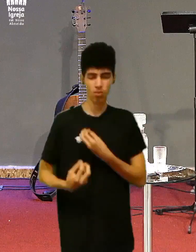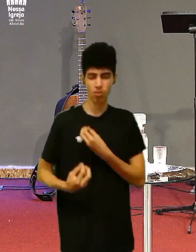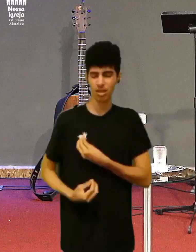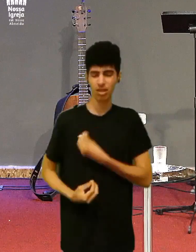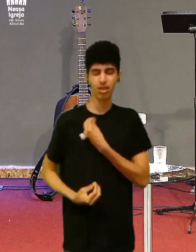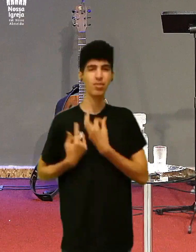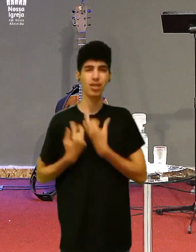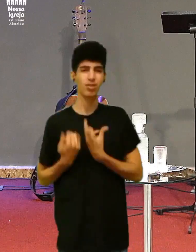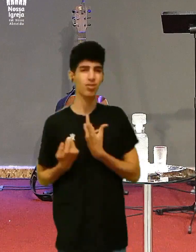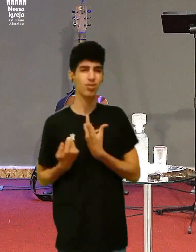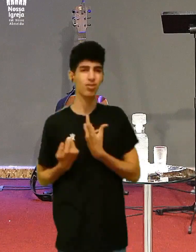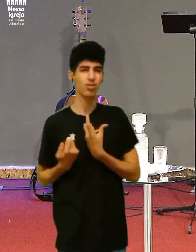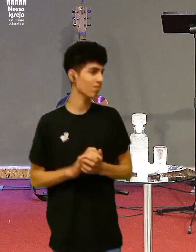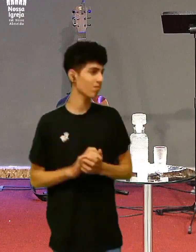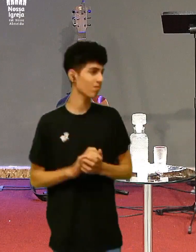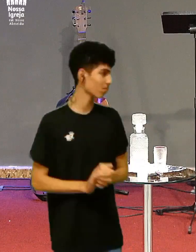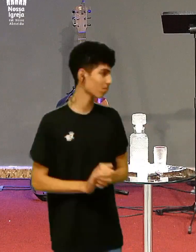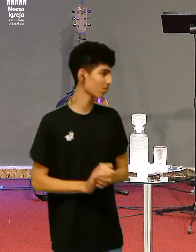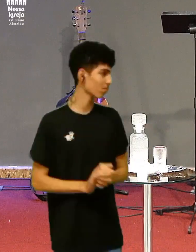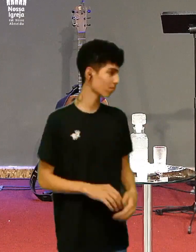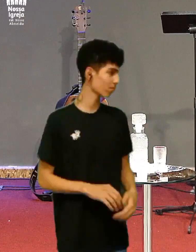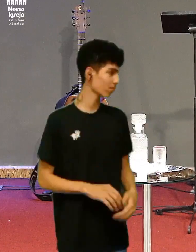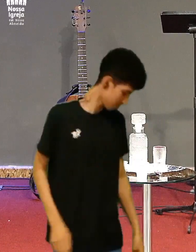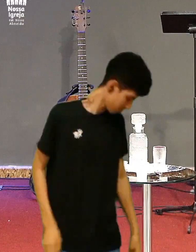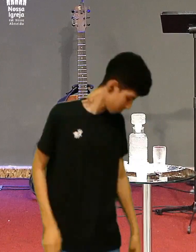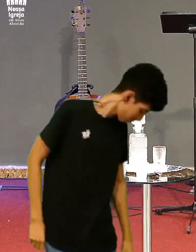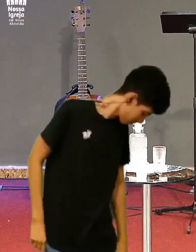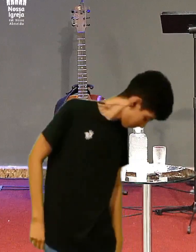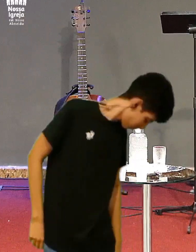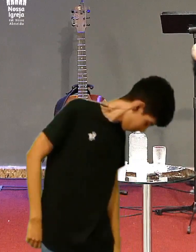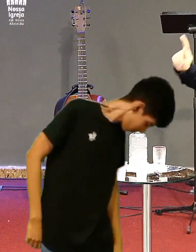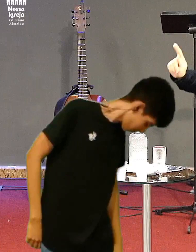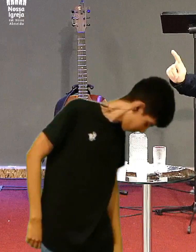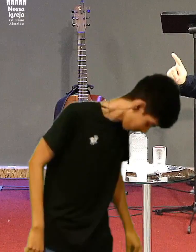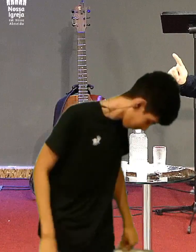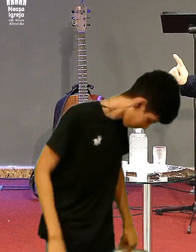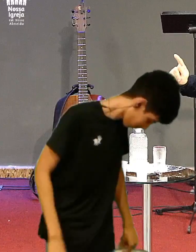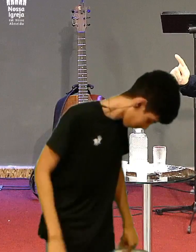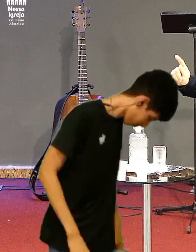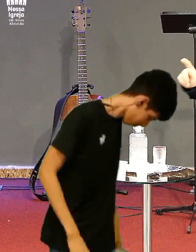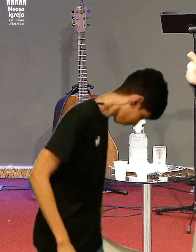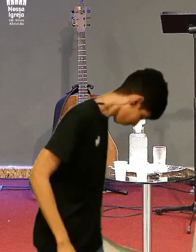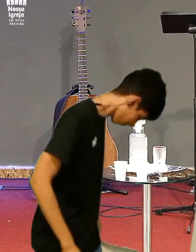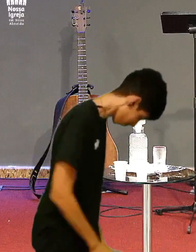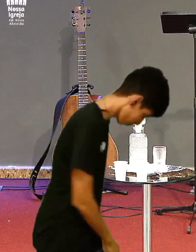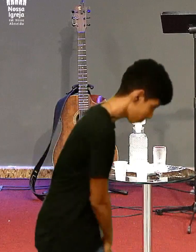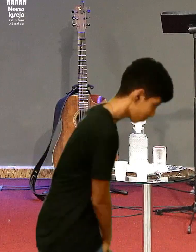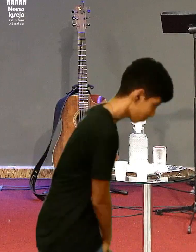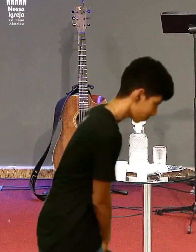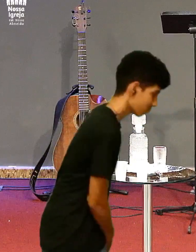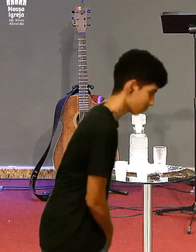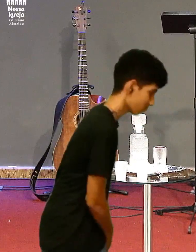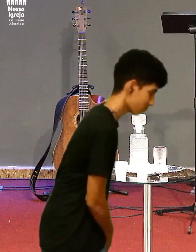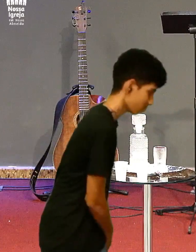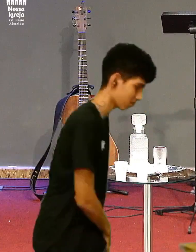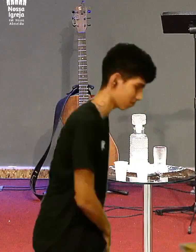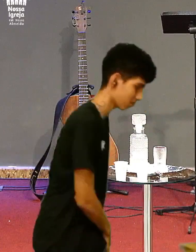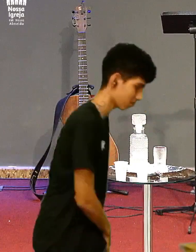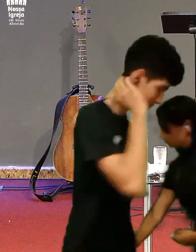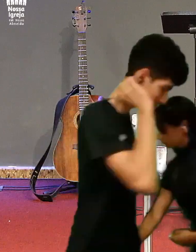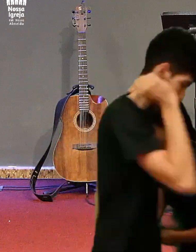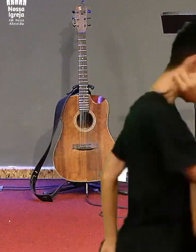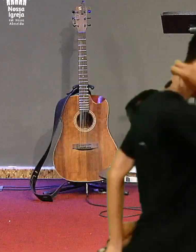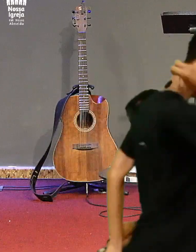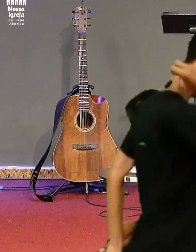morta, uma sociedade morta, corrompida, um remanescente fiel, um chamado ao arrependimento.